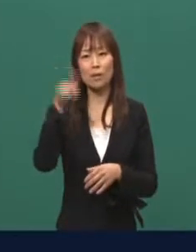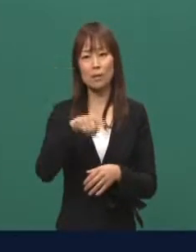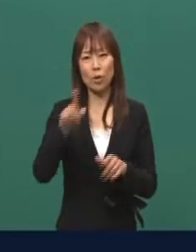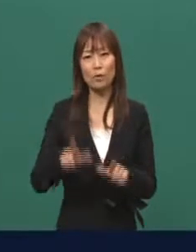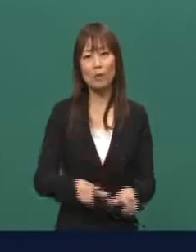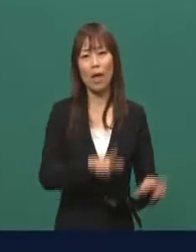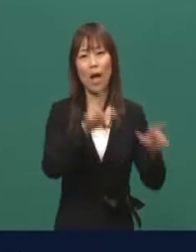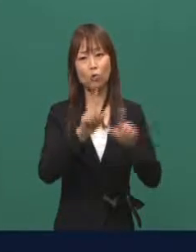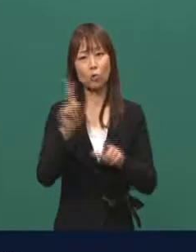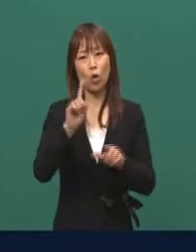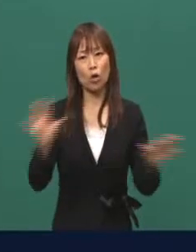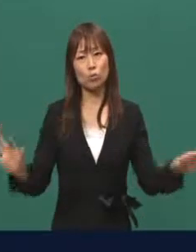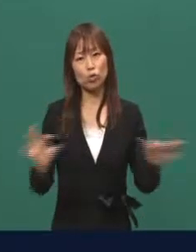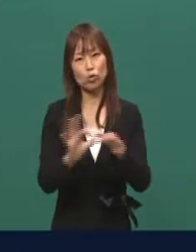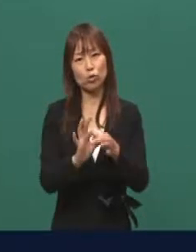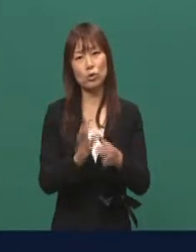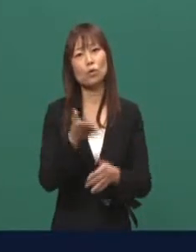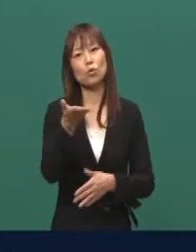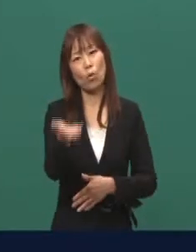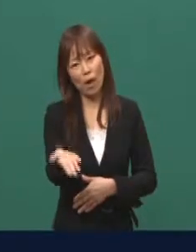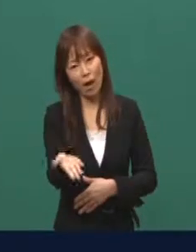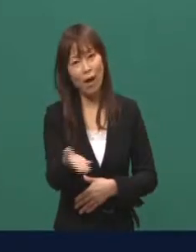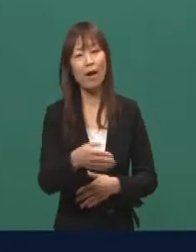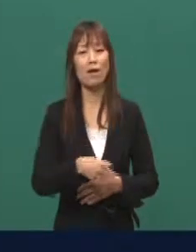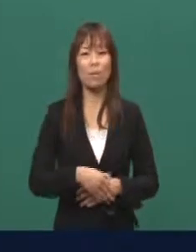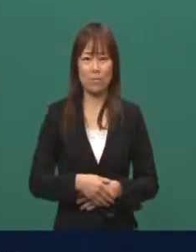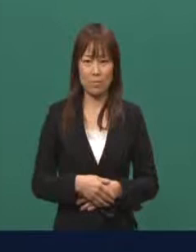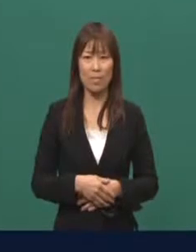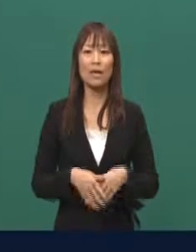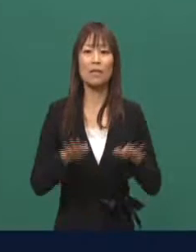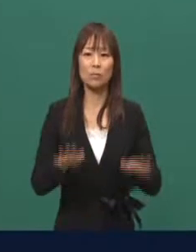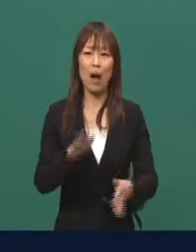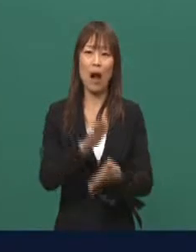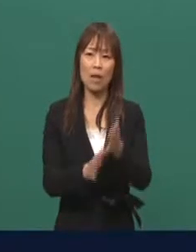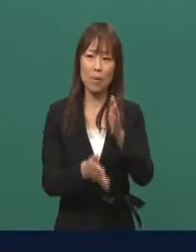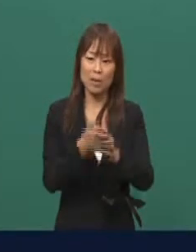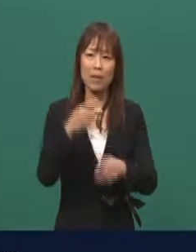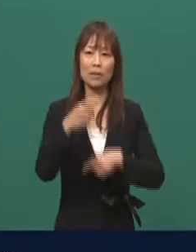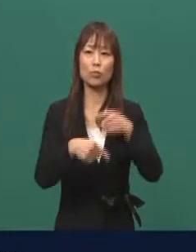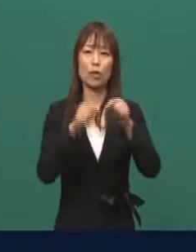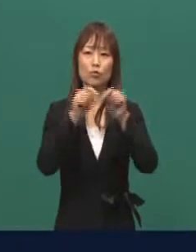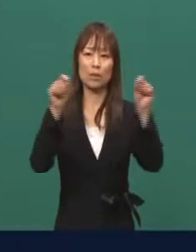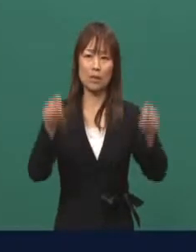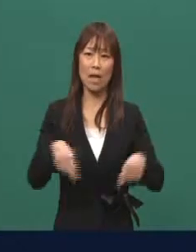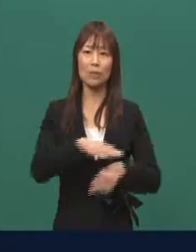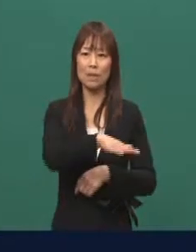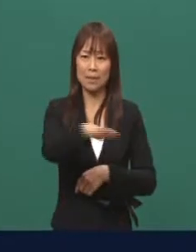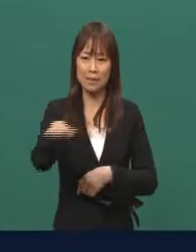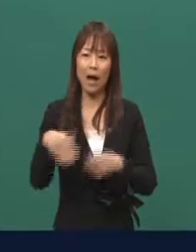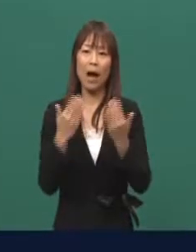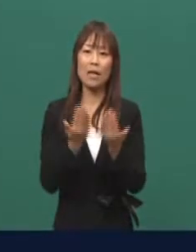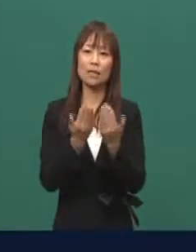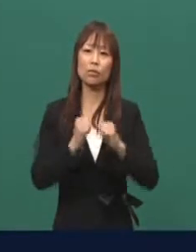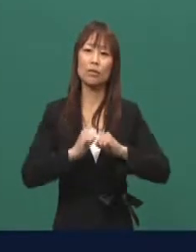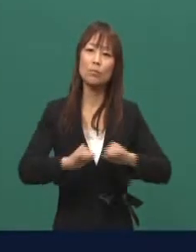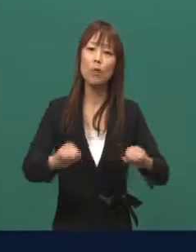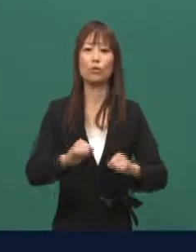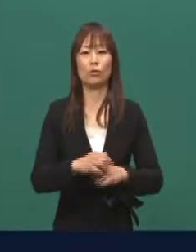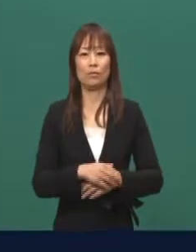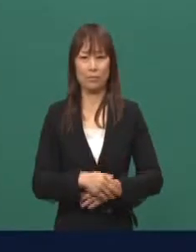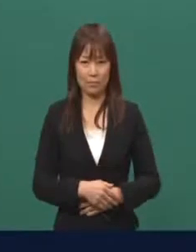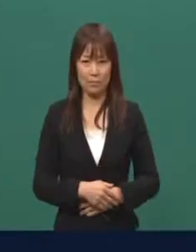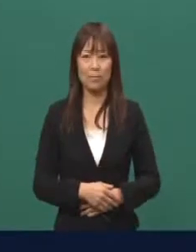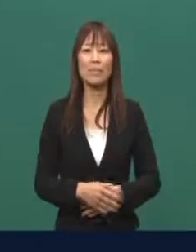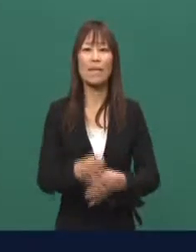がり、聞こえない人の生活にどう結びつくのでしょうか。今改めて手話についてみんなで学